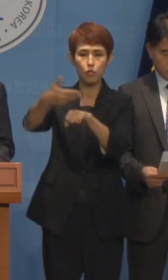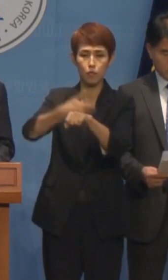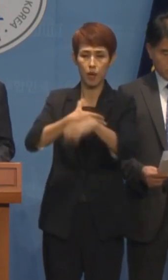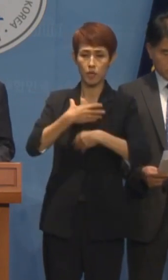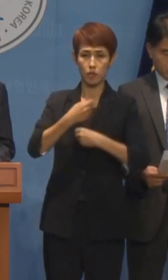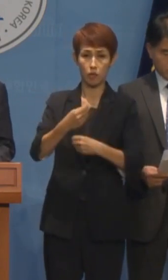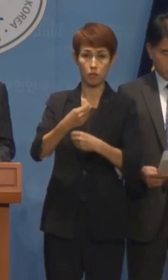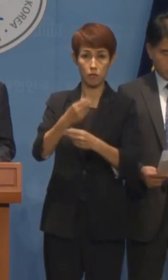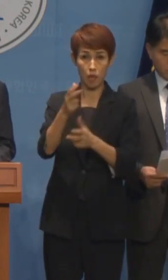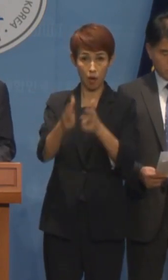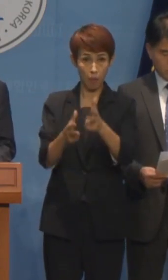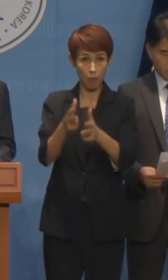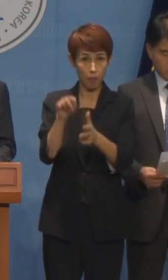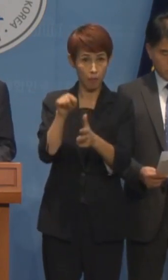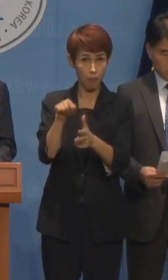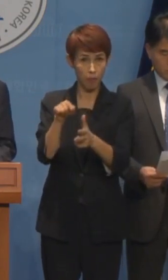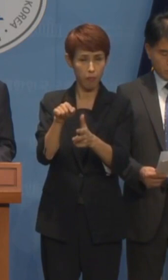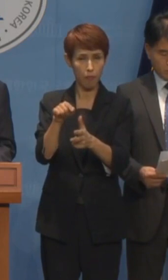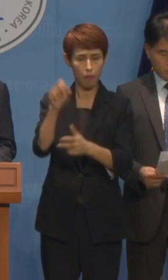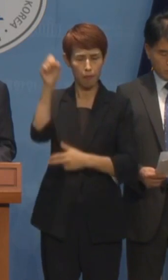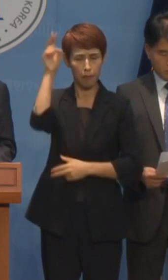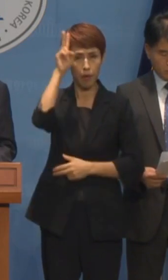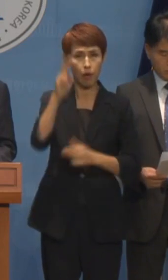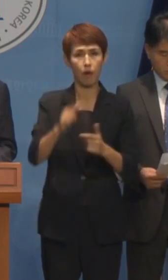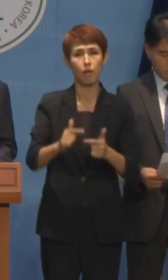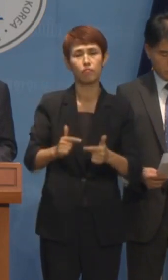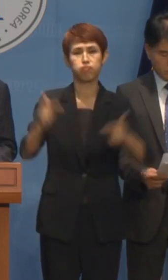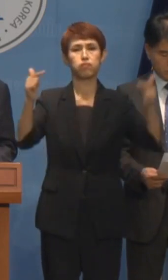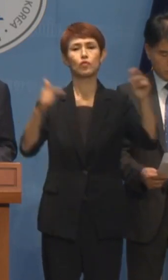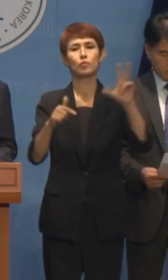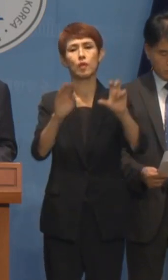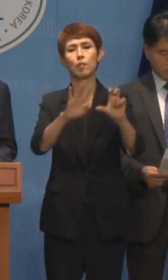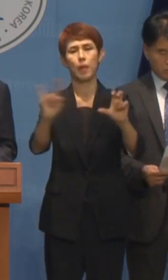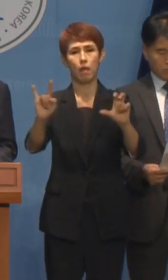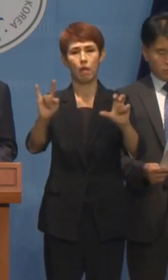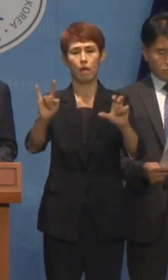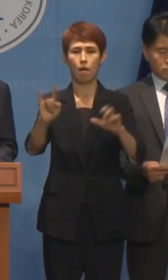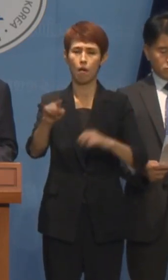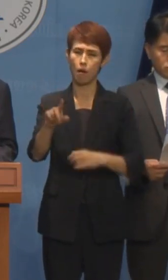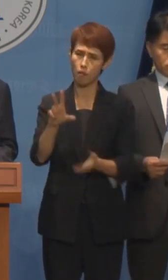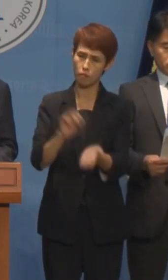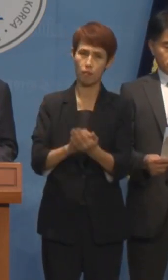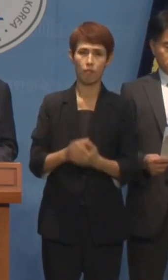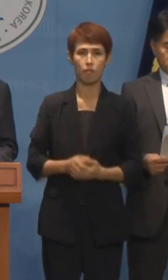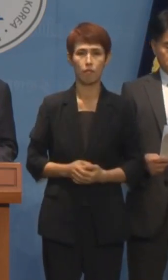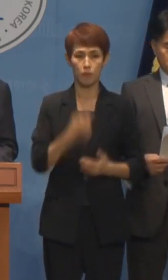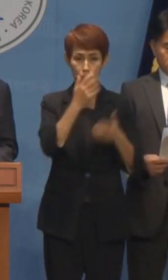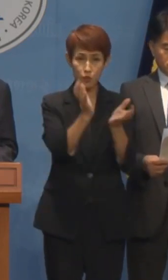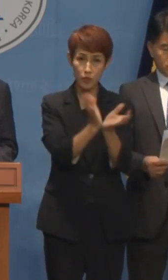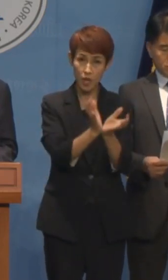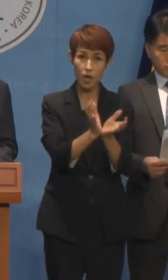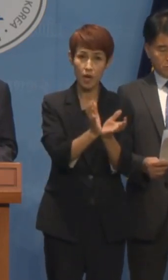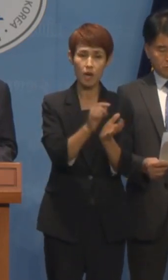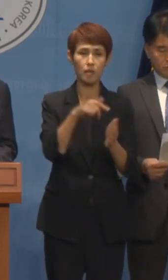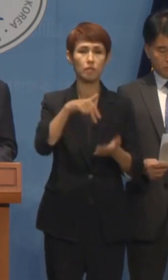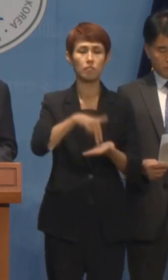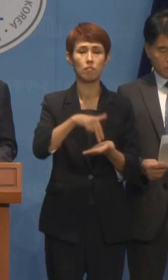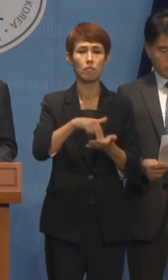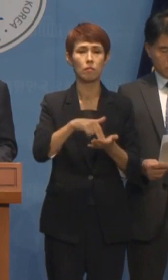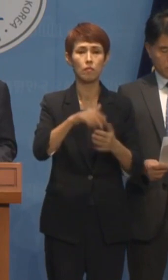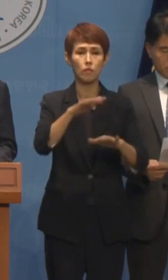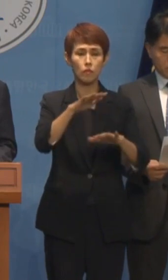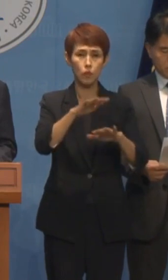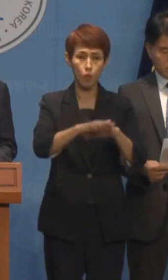사업은 갑자기 25배나 급증하여 부실이 우려된다. 더불어민주당의 농산물 가격